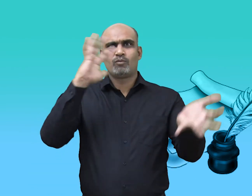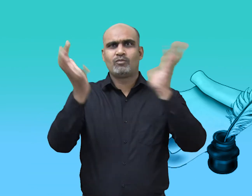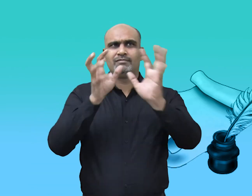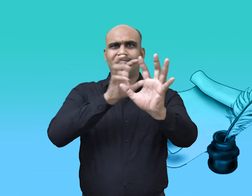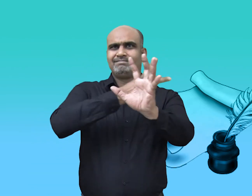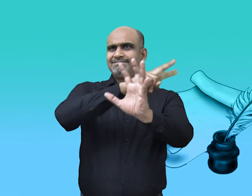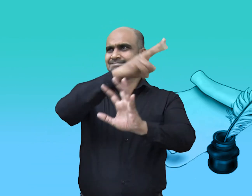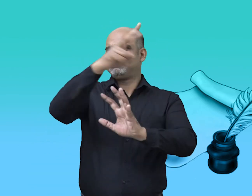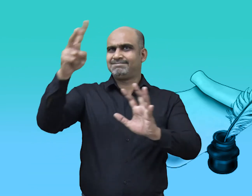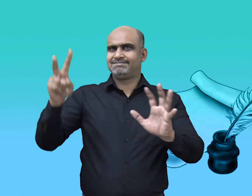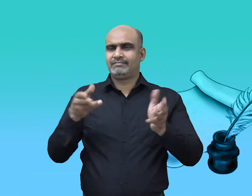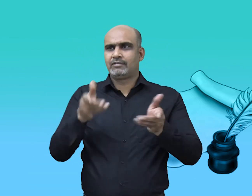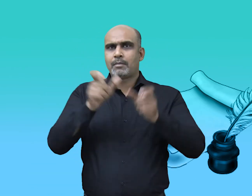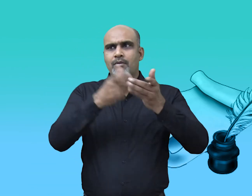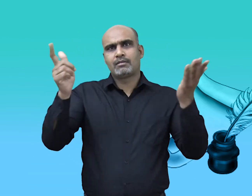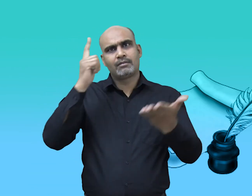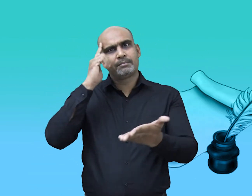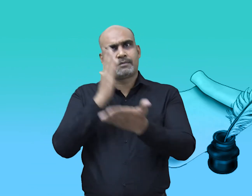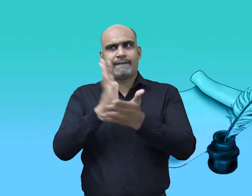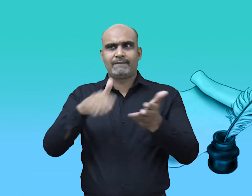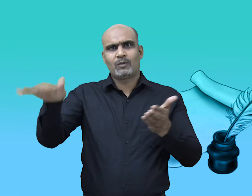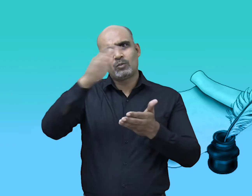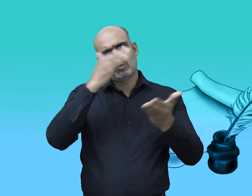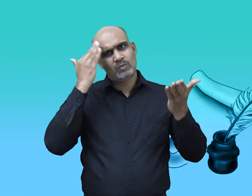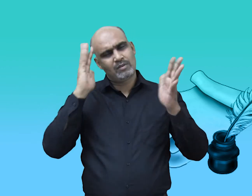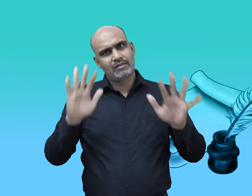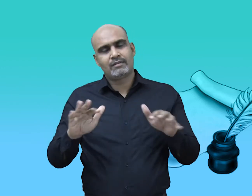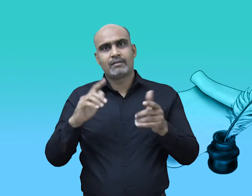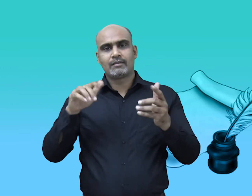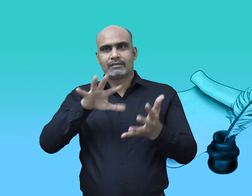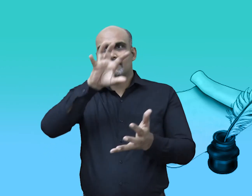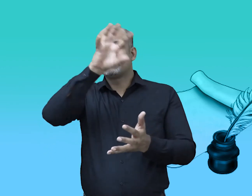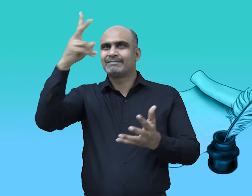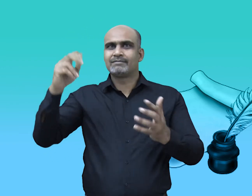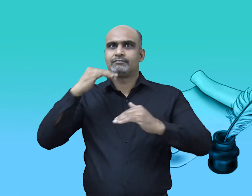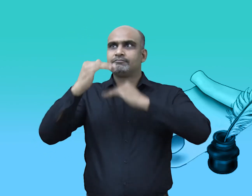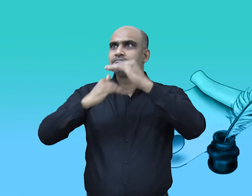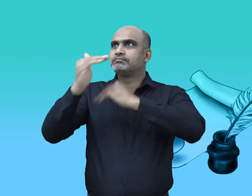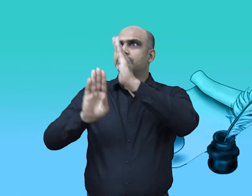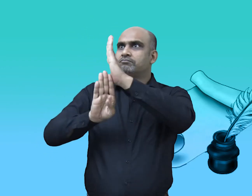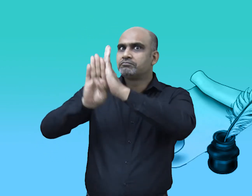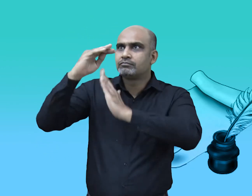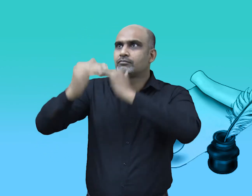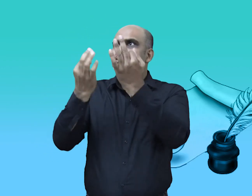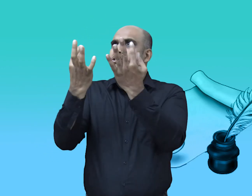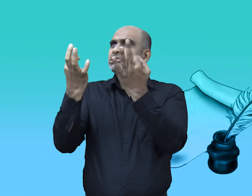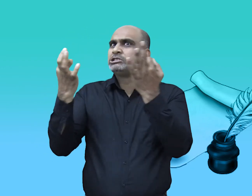अब ये दुनिया इस प्रकार की निर्मित हो रही है और कहा जाता है कि विकसित देश विकासशील देशों का पुनर्संचरण